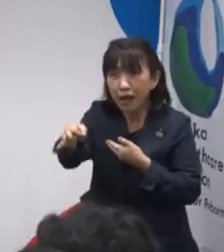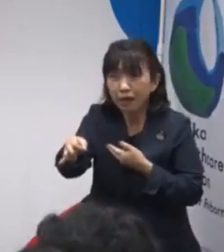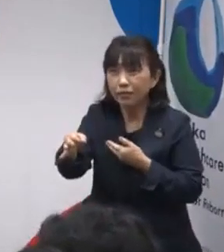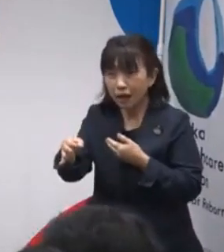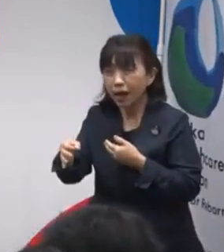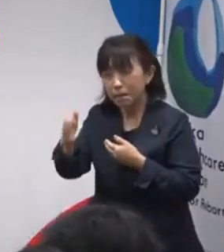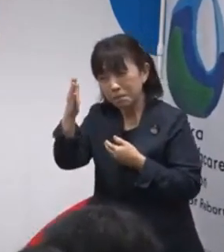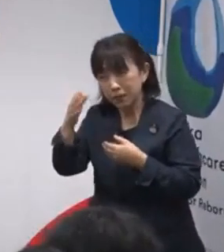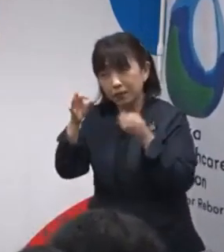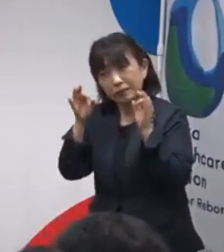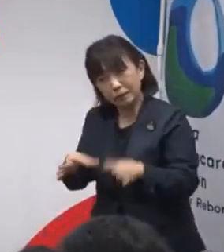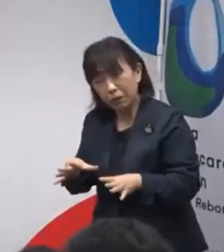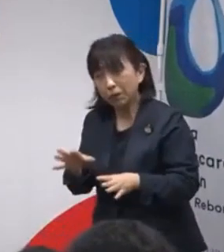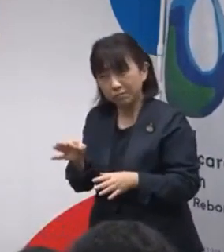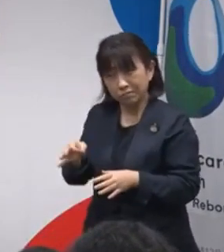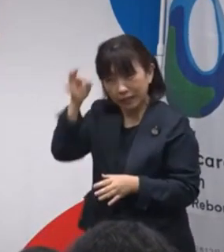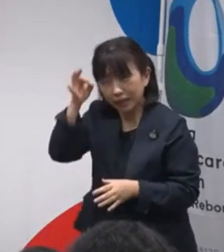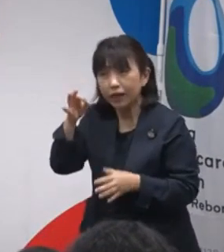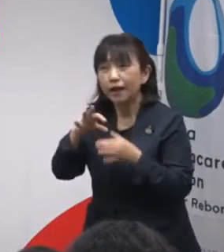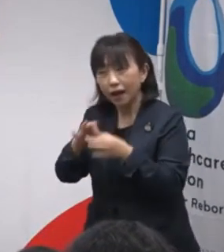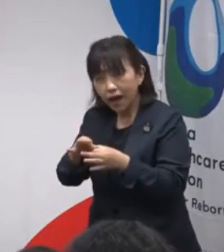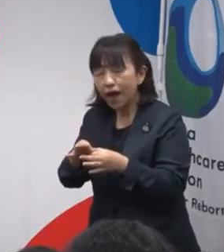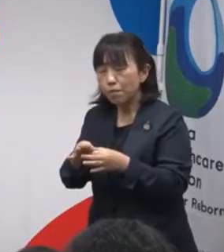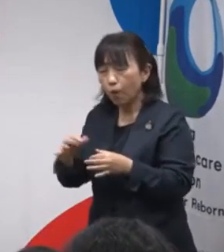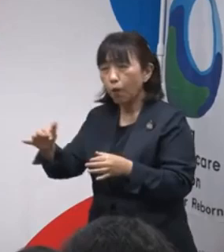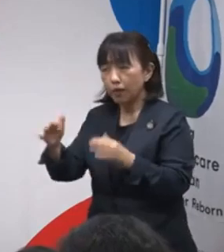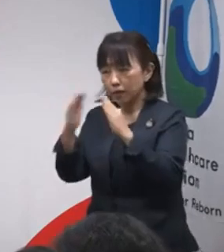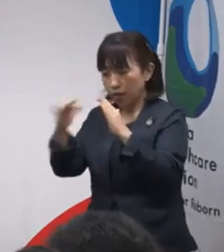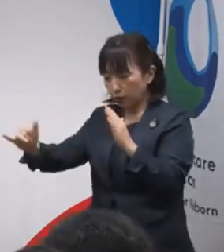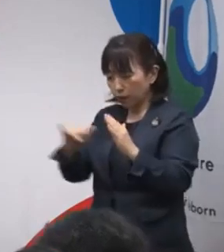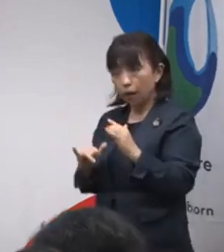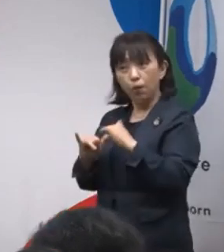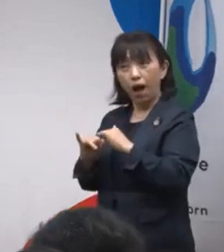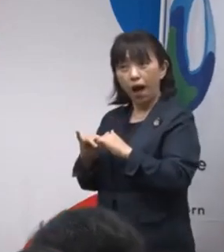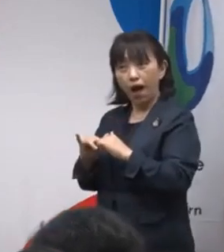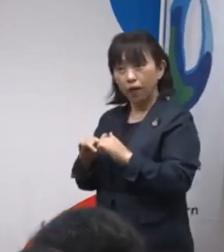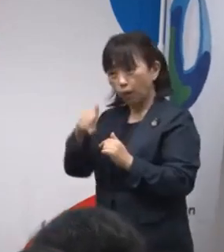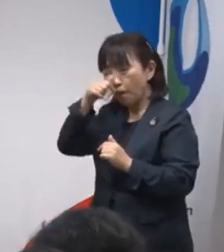ではこの固定電話の防